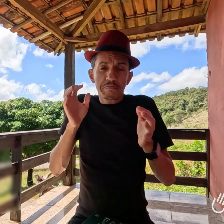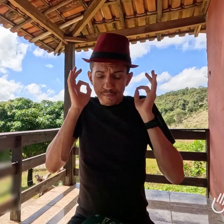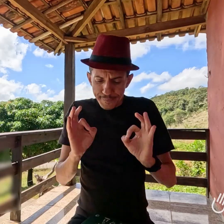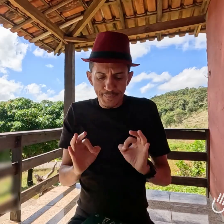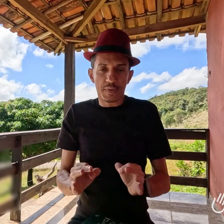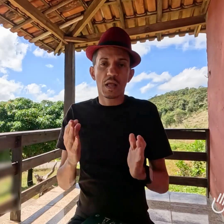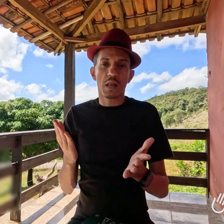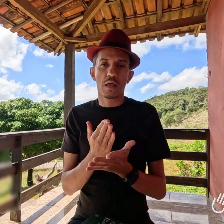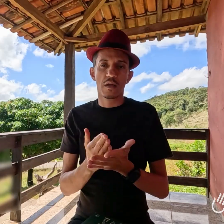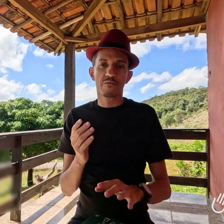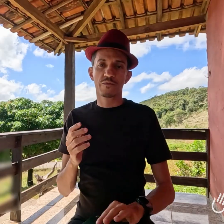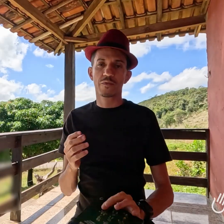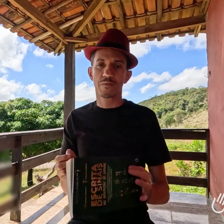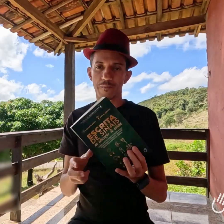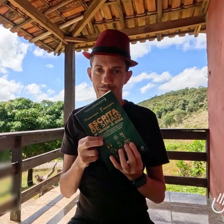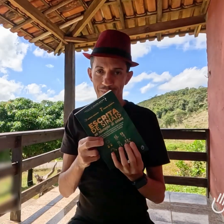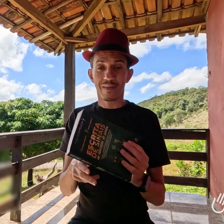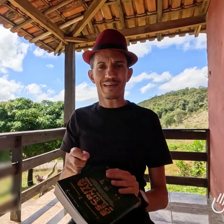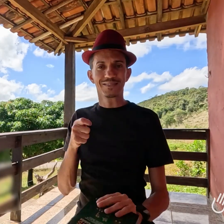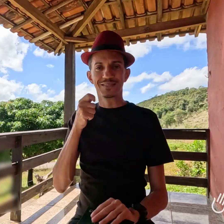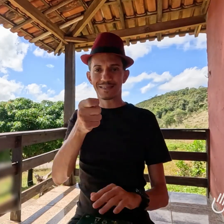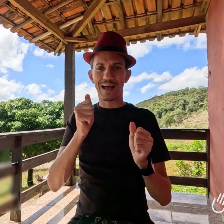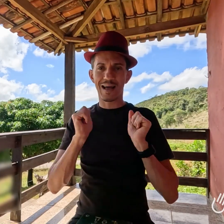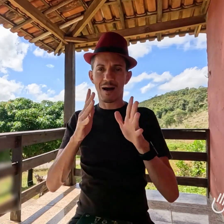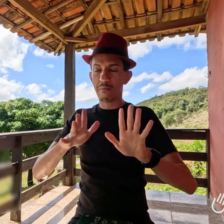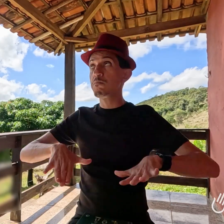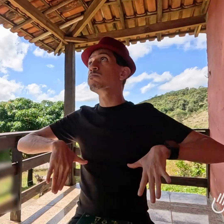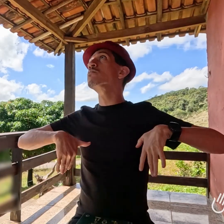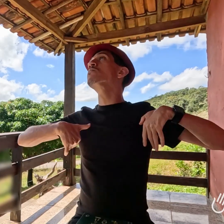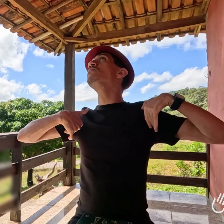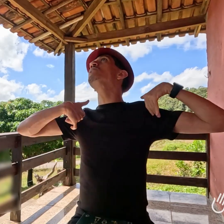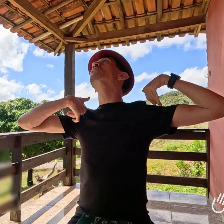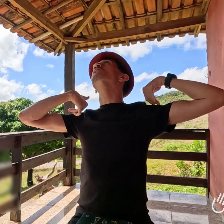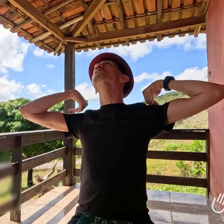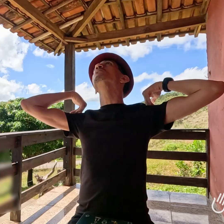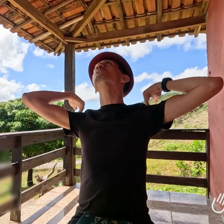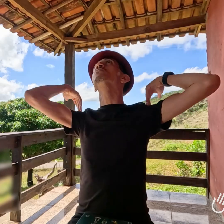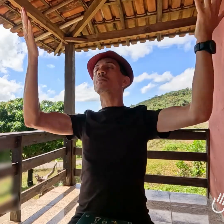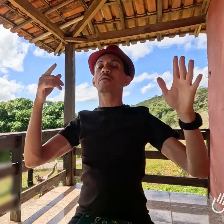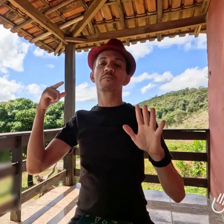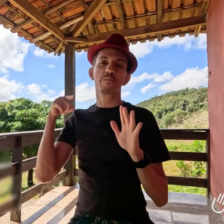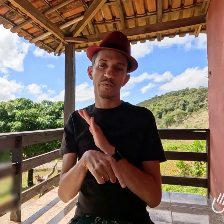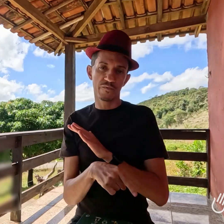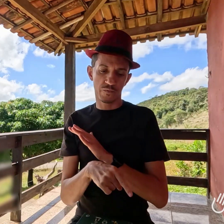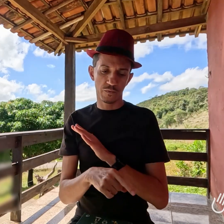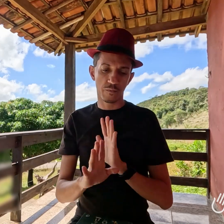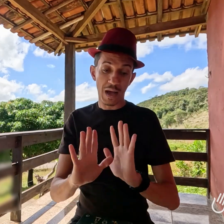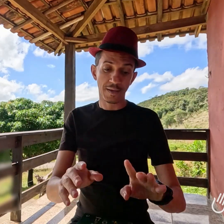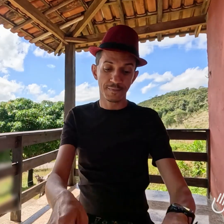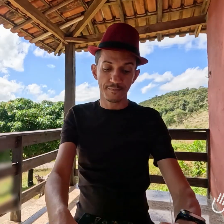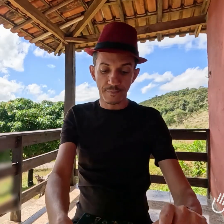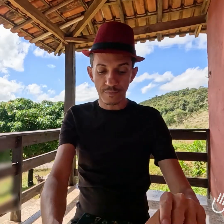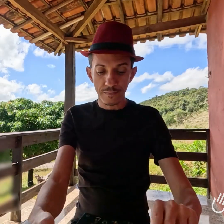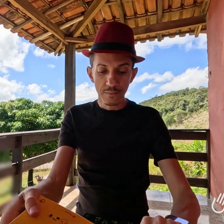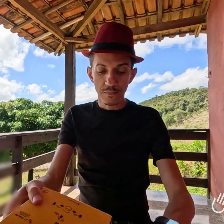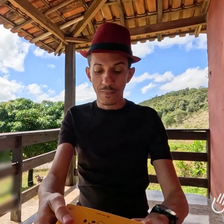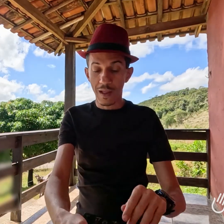vivenciamos desde o começo da nossa imersão na escrita de sinais. E isso trouxe a nossa profundidade. E através desse livro você